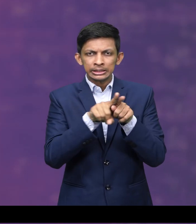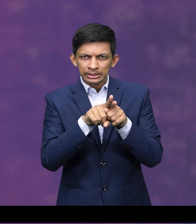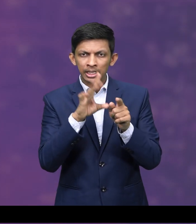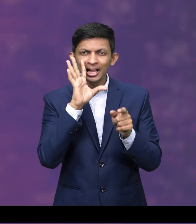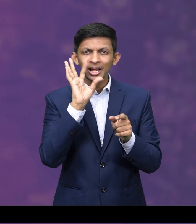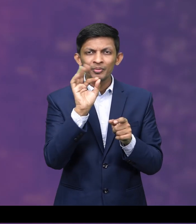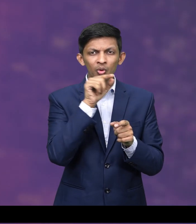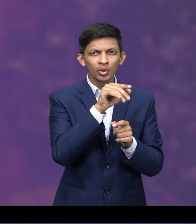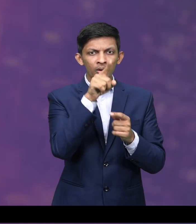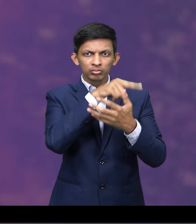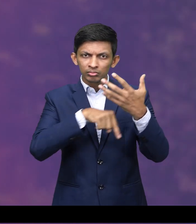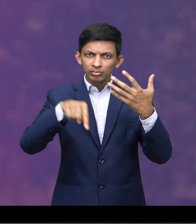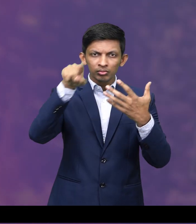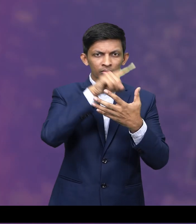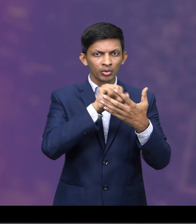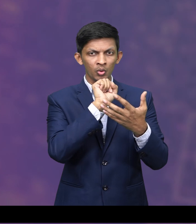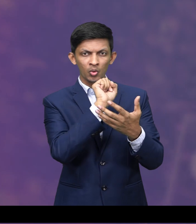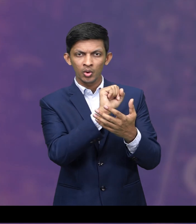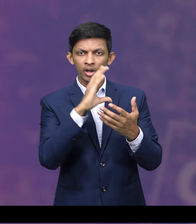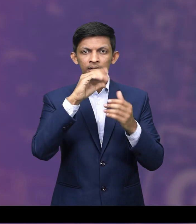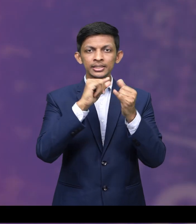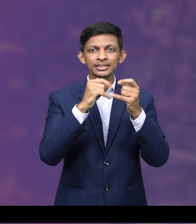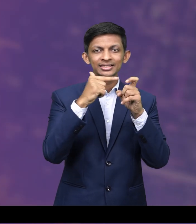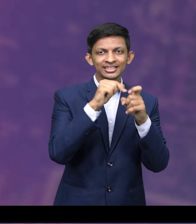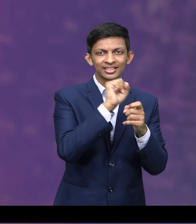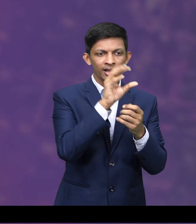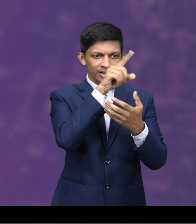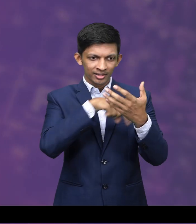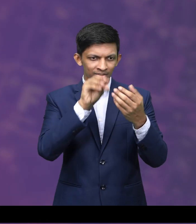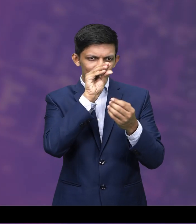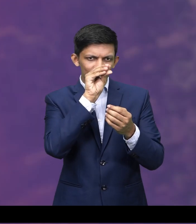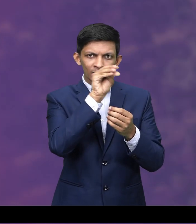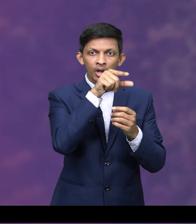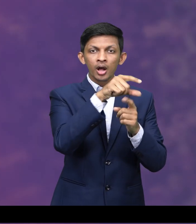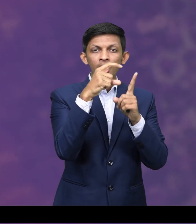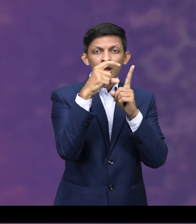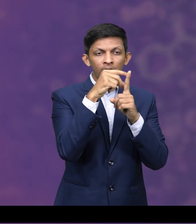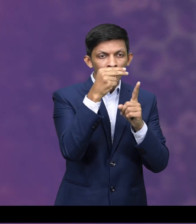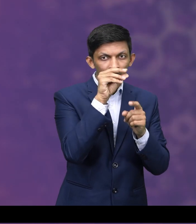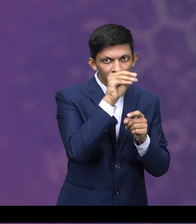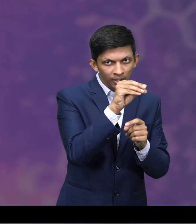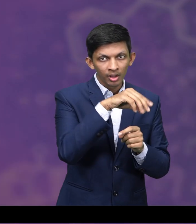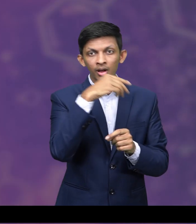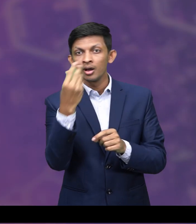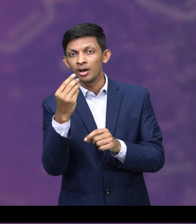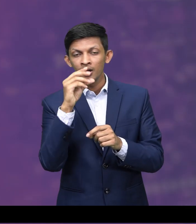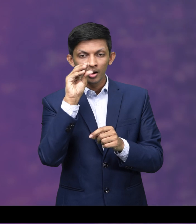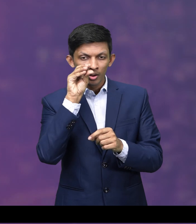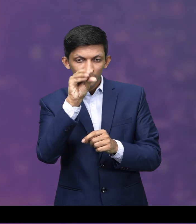ఎఫ్ బ్లాక్ మూలకాల విషయంలో అదే ప్రధాన షెల్ లేదా లోపలి షెల్లోకి ప్రవేశిస్తాయి.